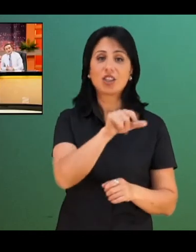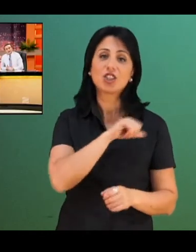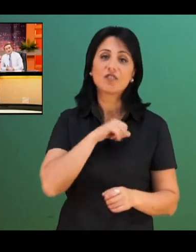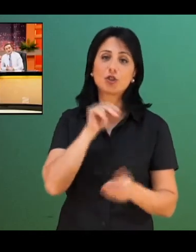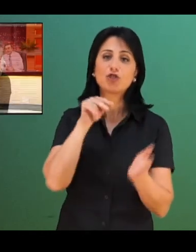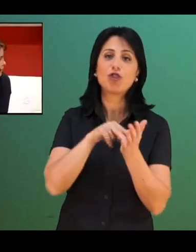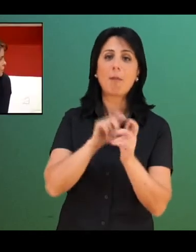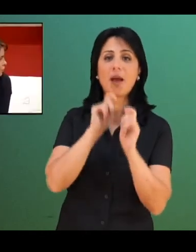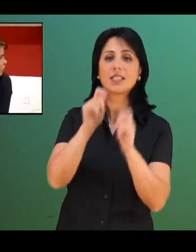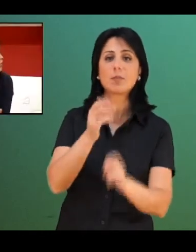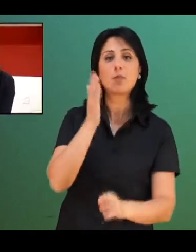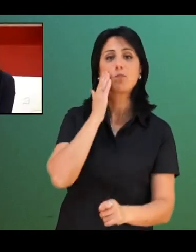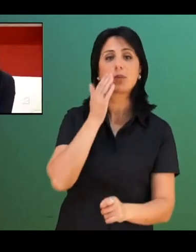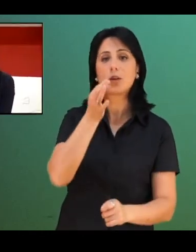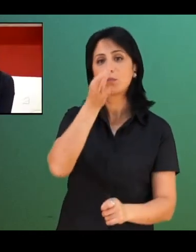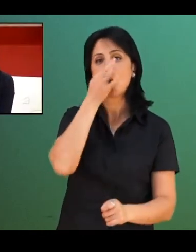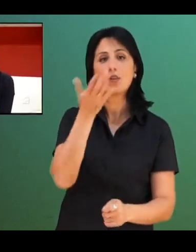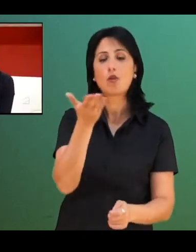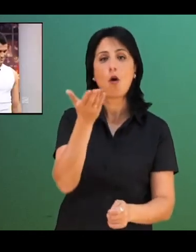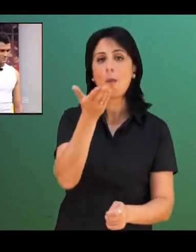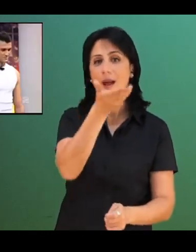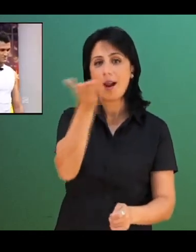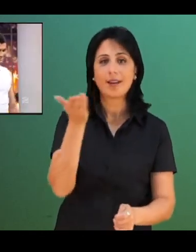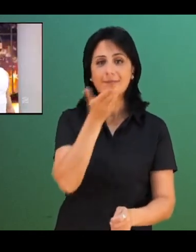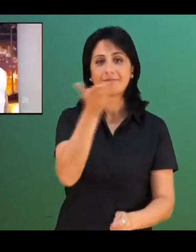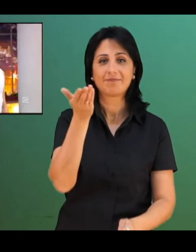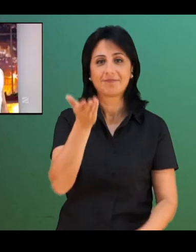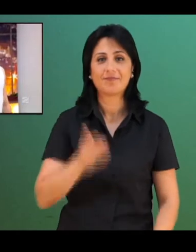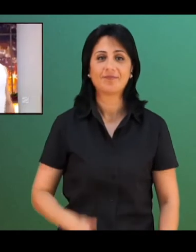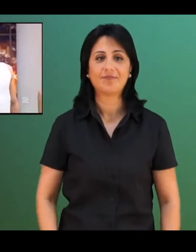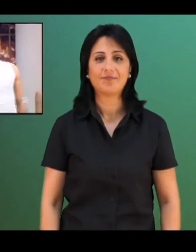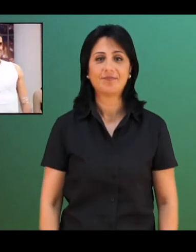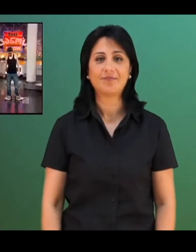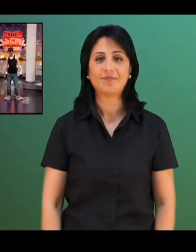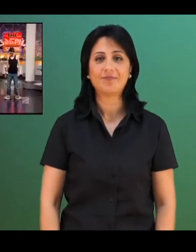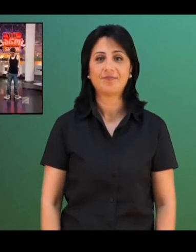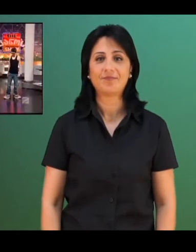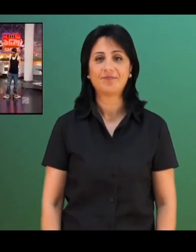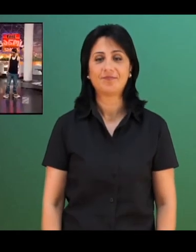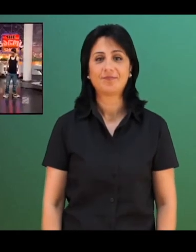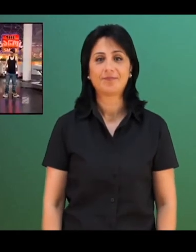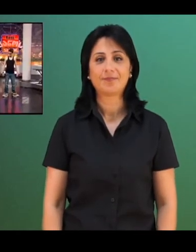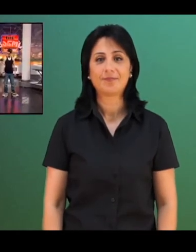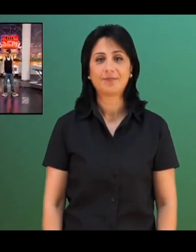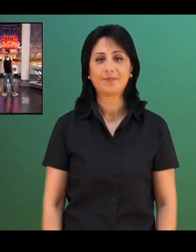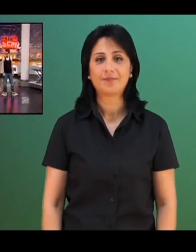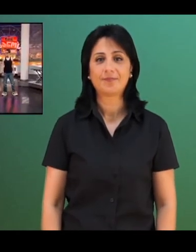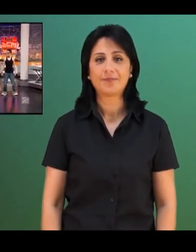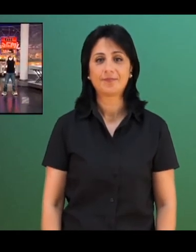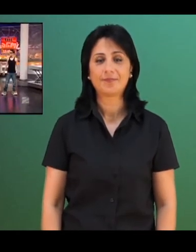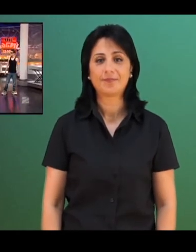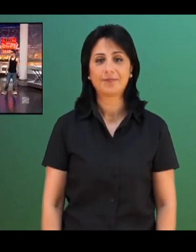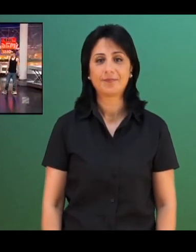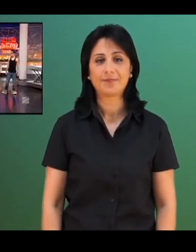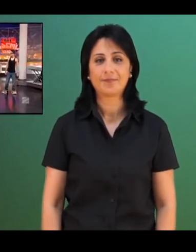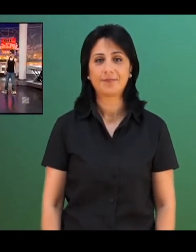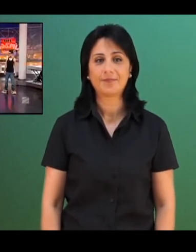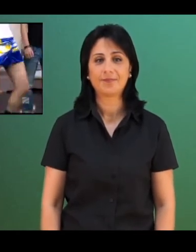მისი აღნაგობა. კი, კი, მე ესე. კაი. აბა გაუშვით მუსიკა. I'm sexy and I know it.